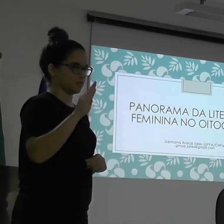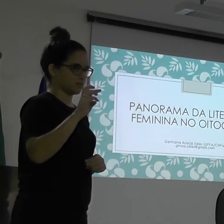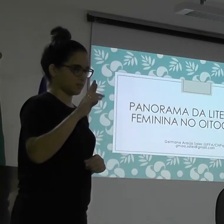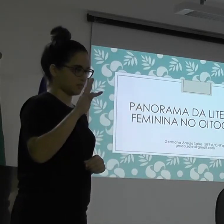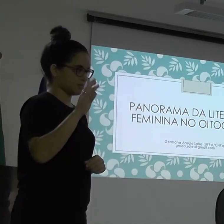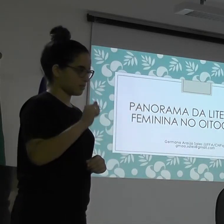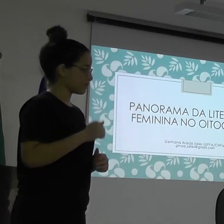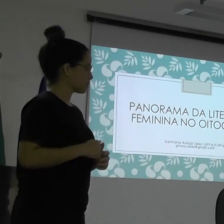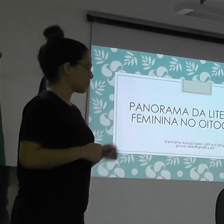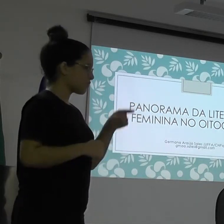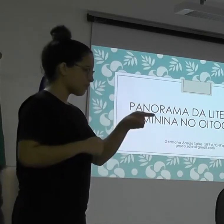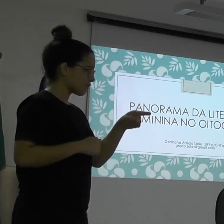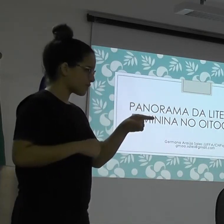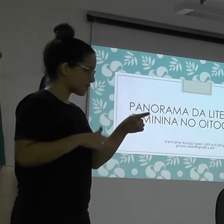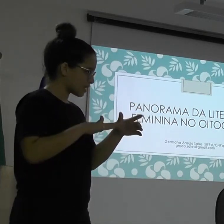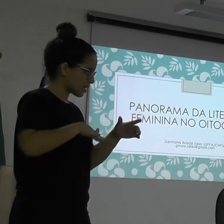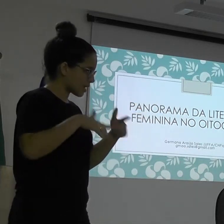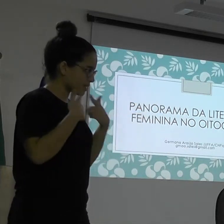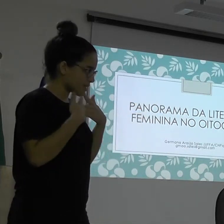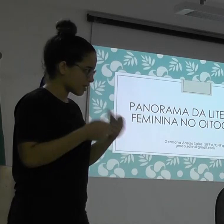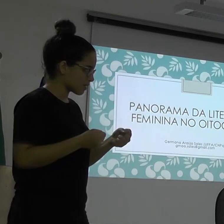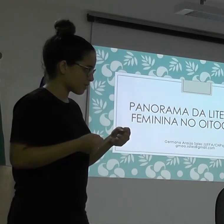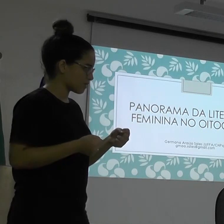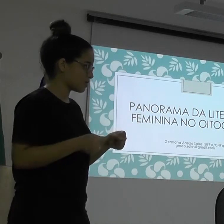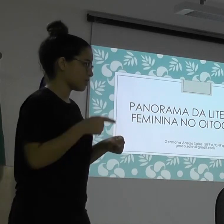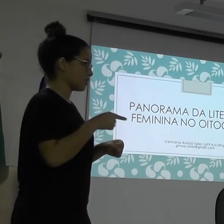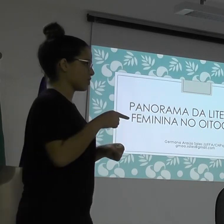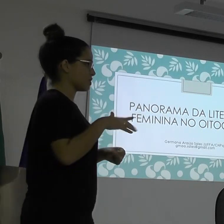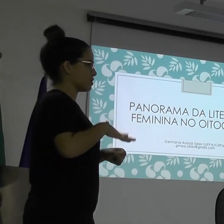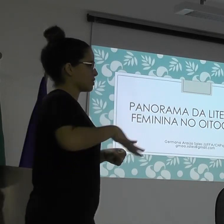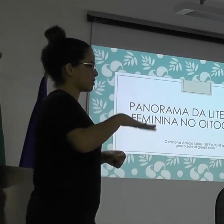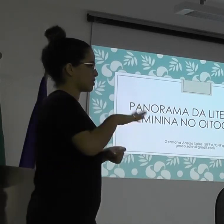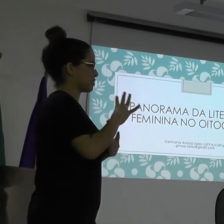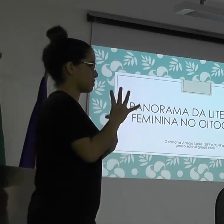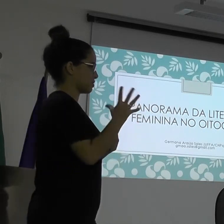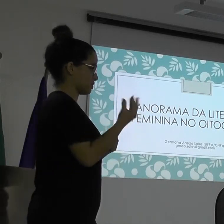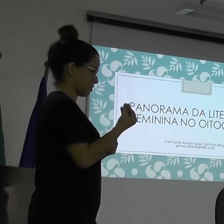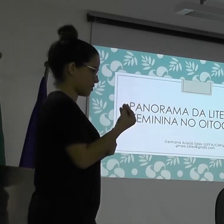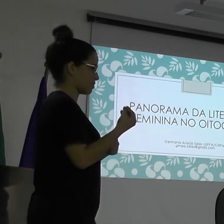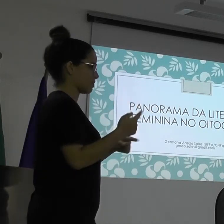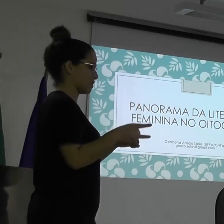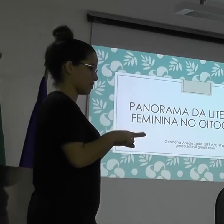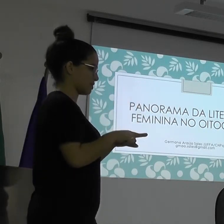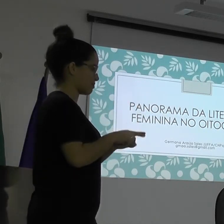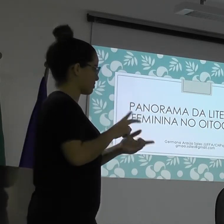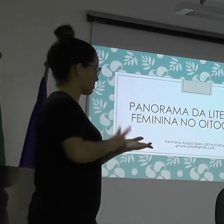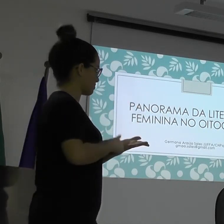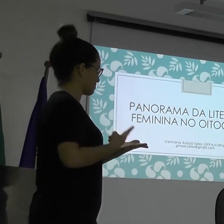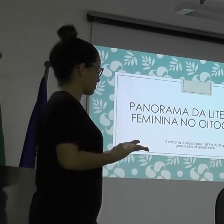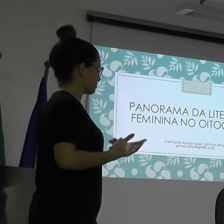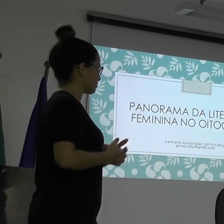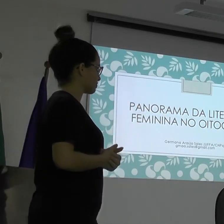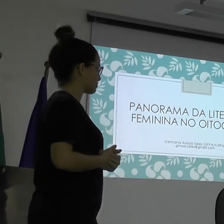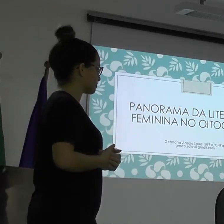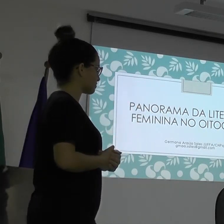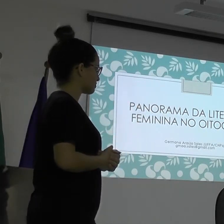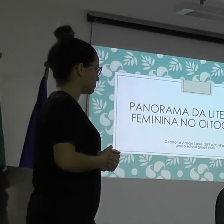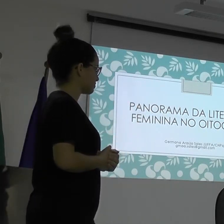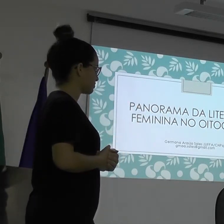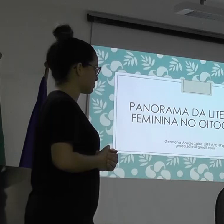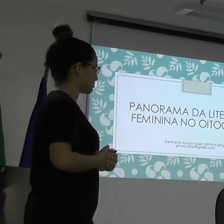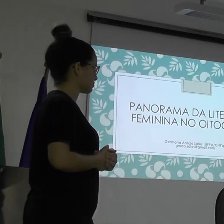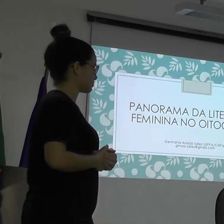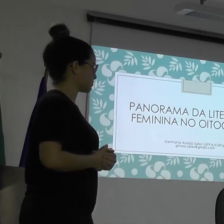Roberta. Tu és da linguística? Não, eu sou das artes. Ah, das artes. Ah, tá. Olha